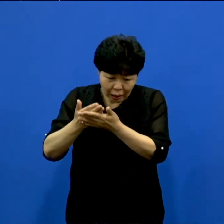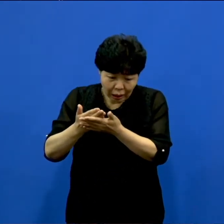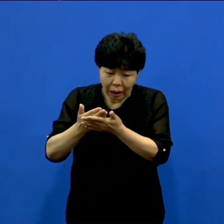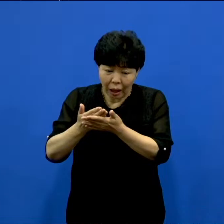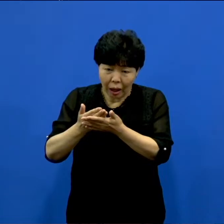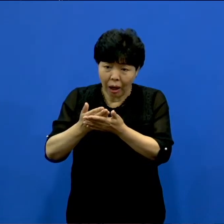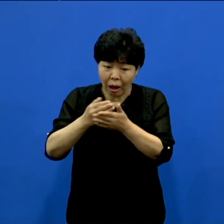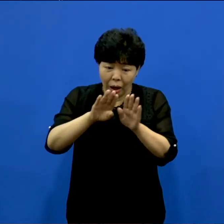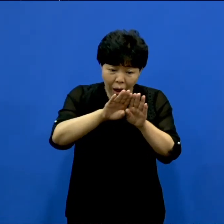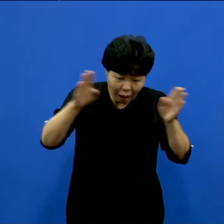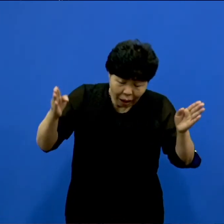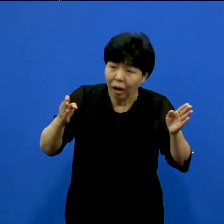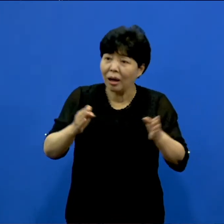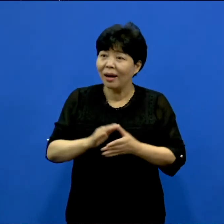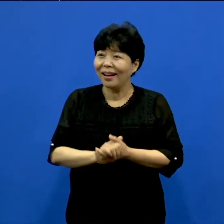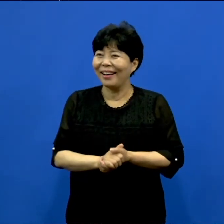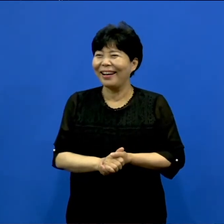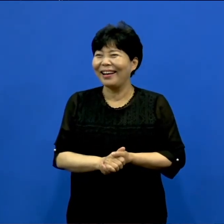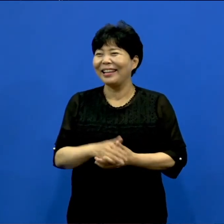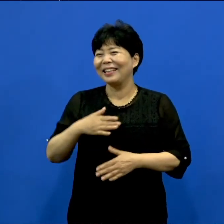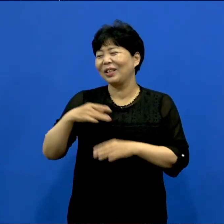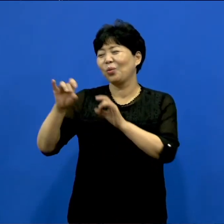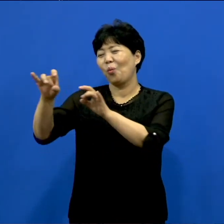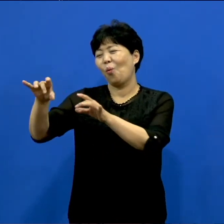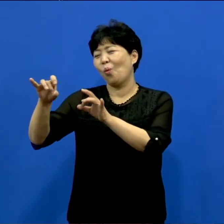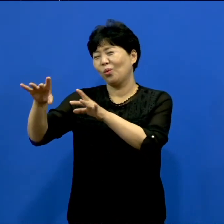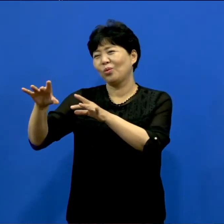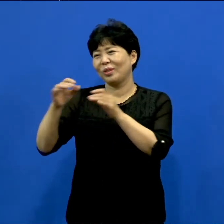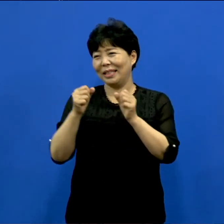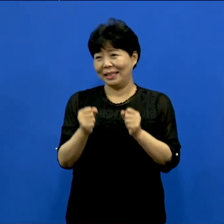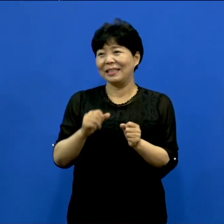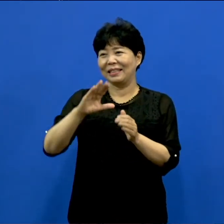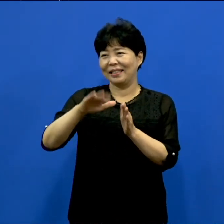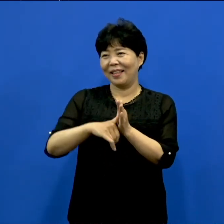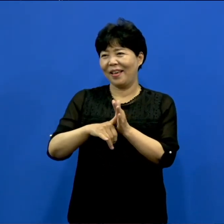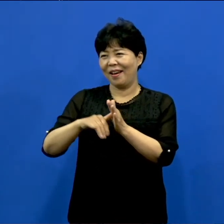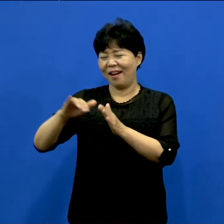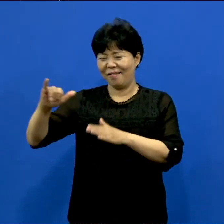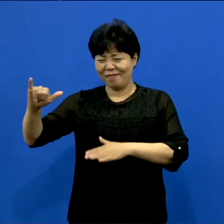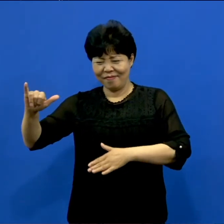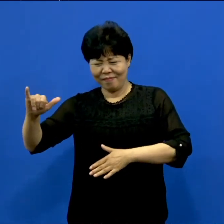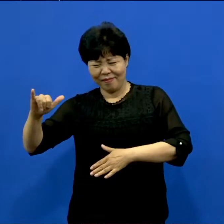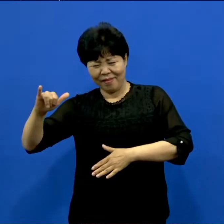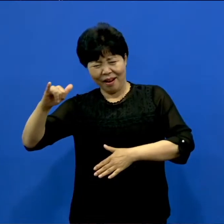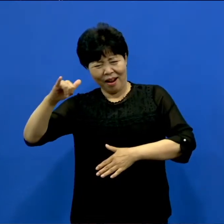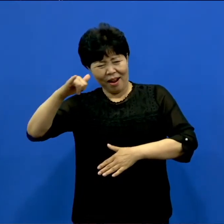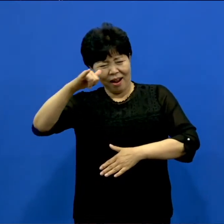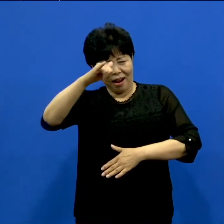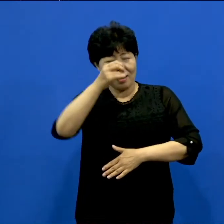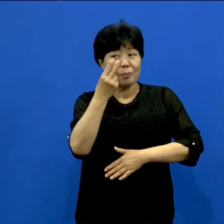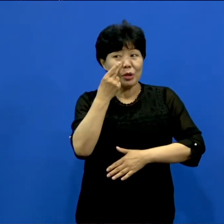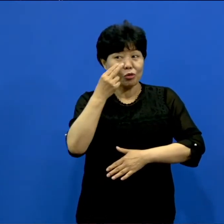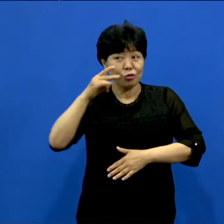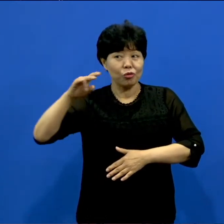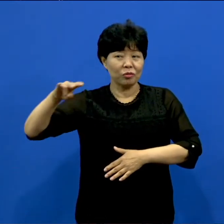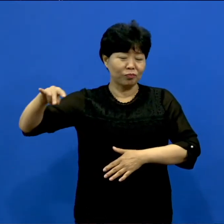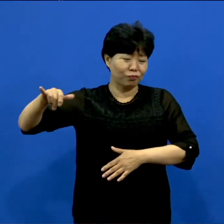저도 한번 그런 적이 있어요. 호주에 있을 때 비행기 타고 이제 한국인가 뭐 미국으로 가는데